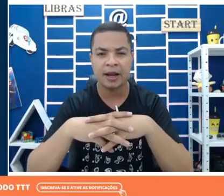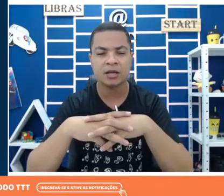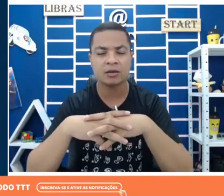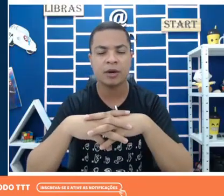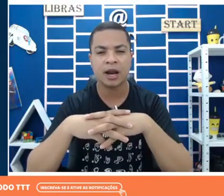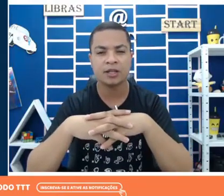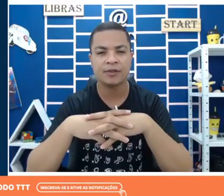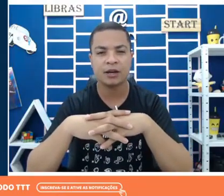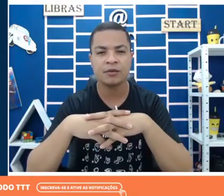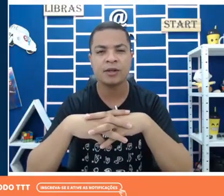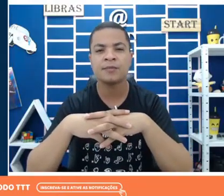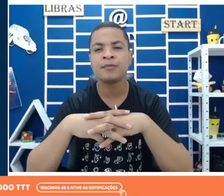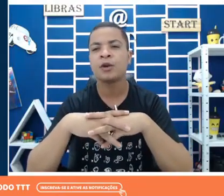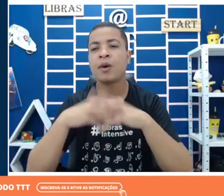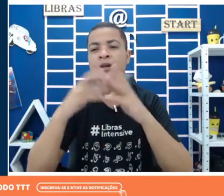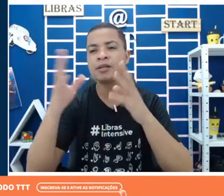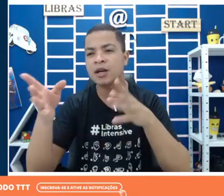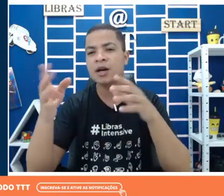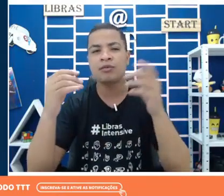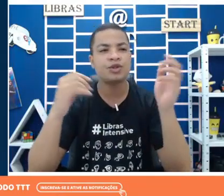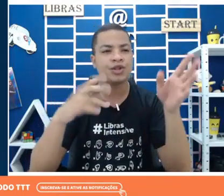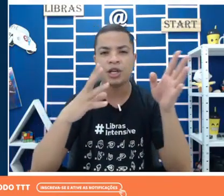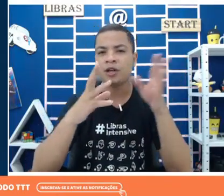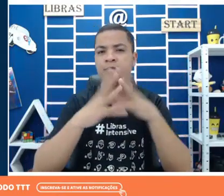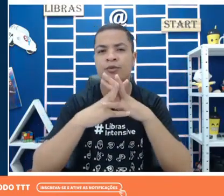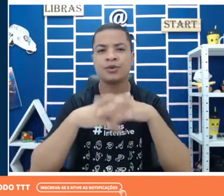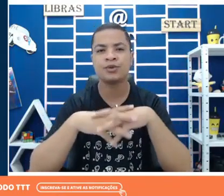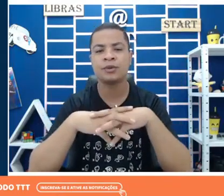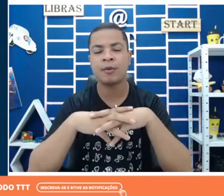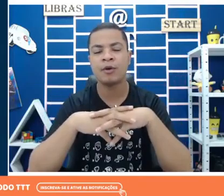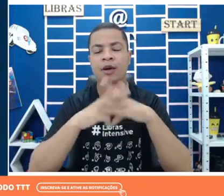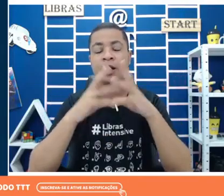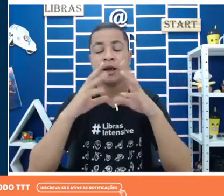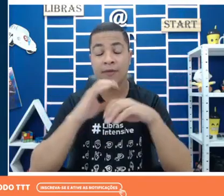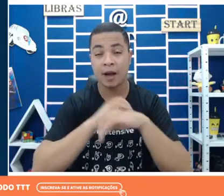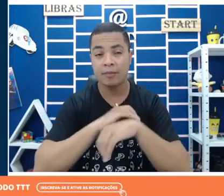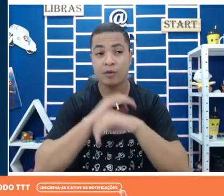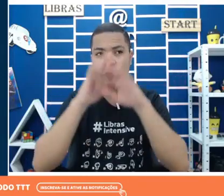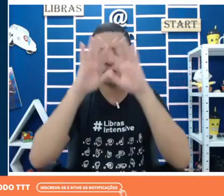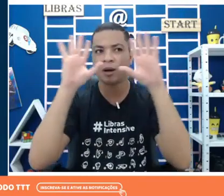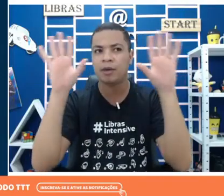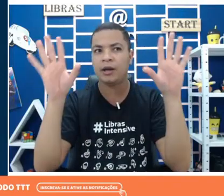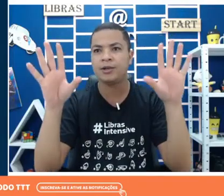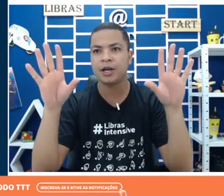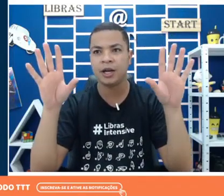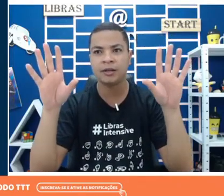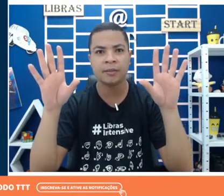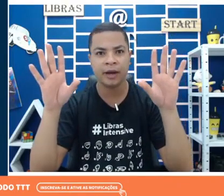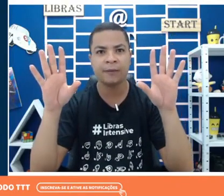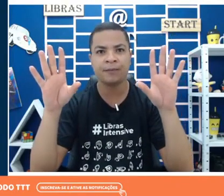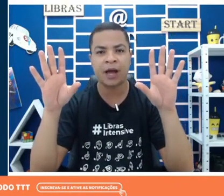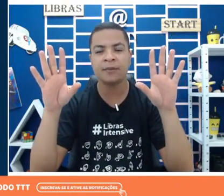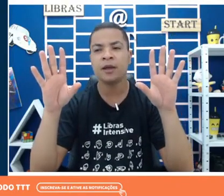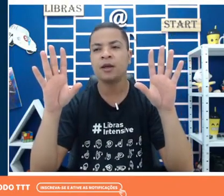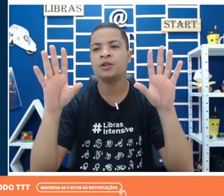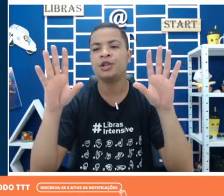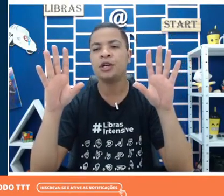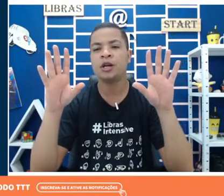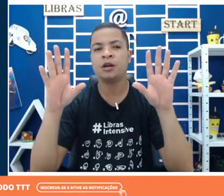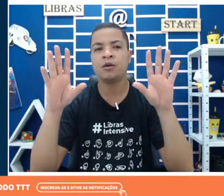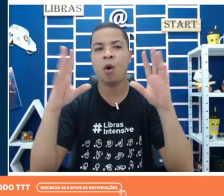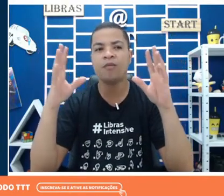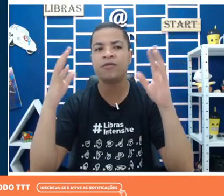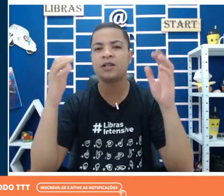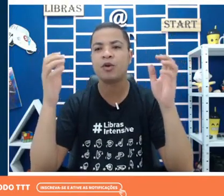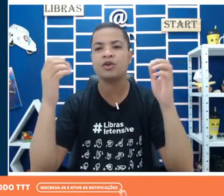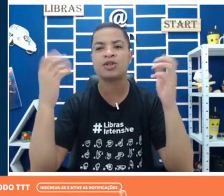na internet, sobre classificadores. Quais são os tipos, tá bom? Vai abrir um pouco sua mente aí também, tá?